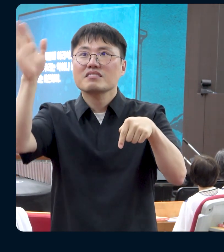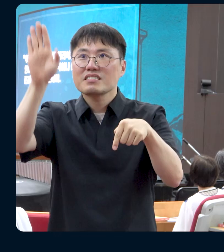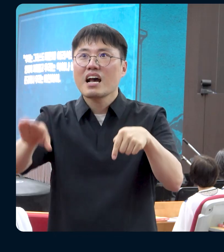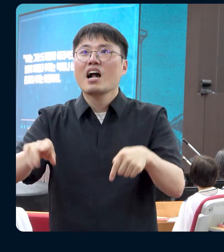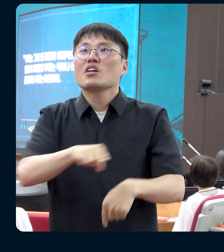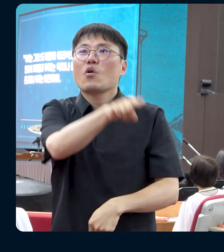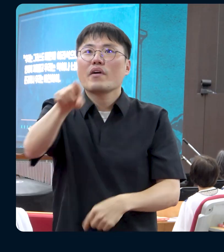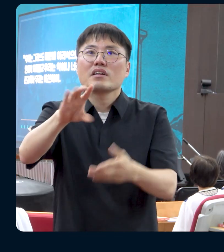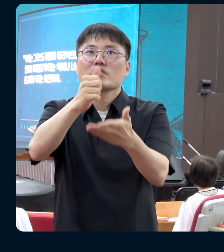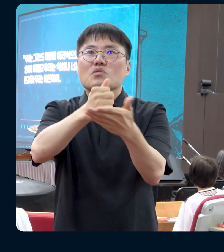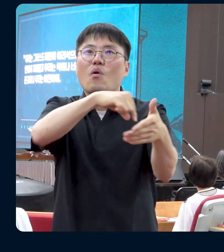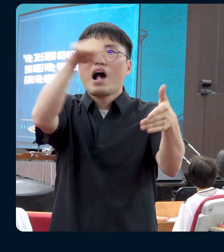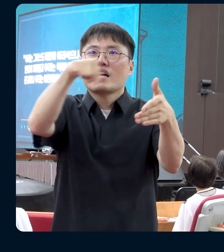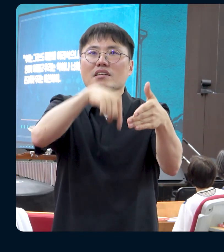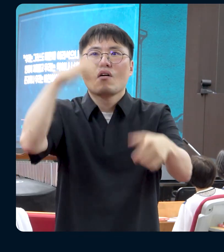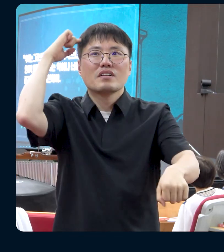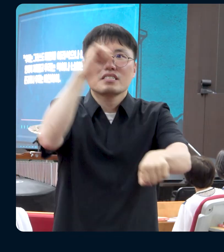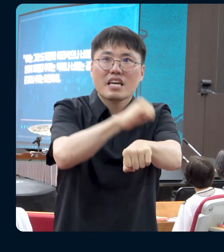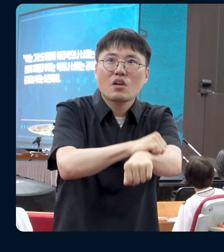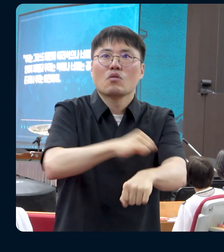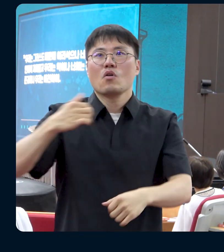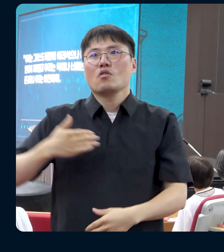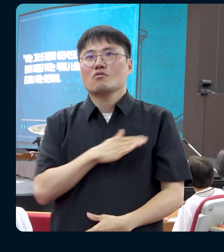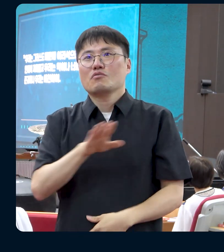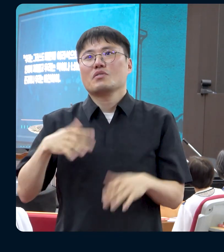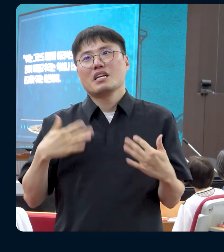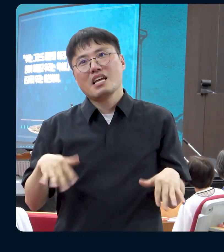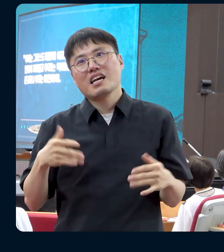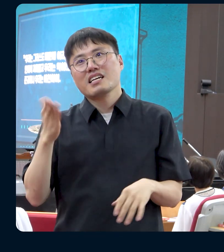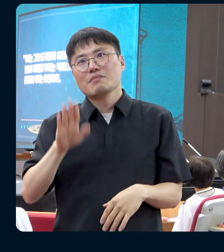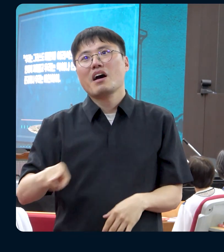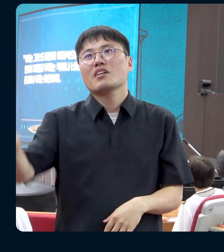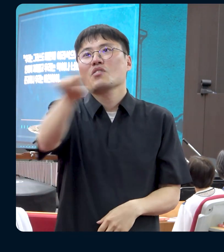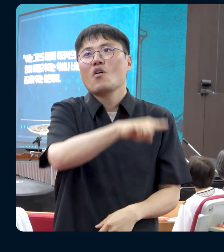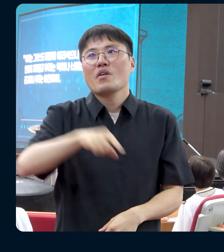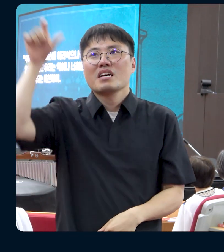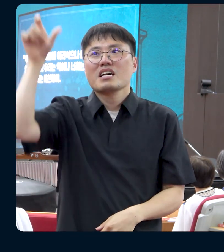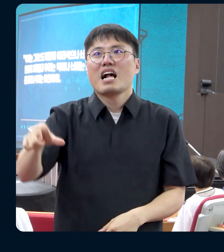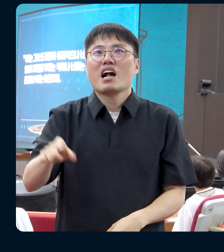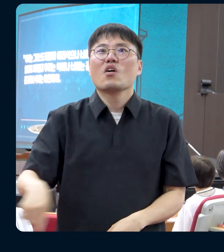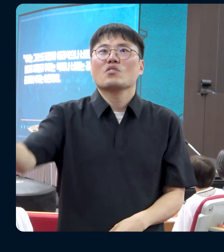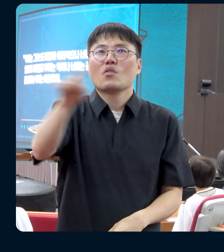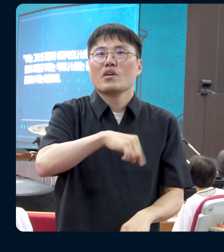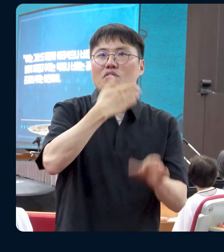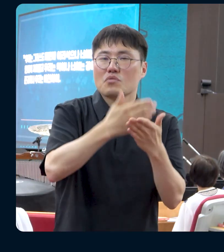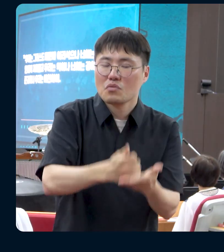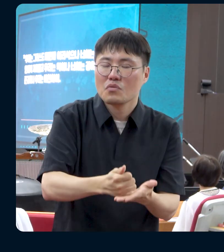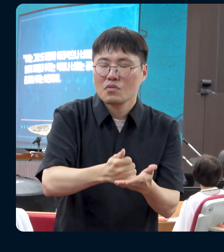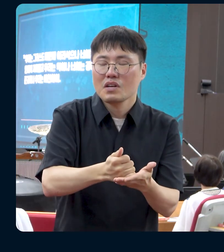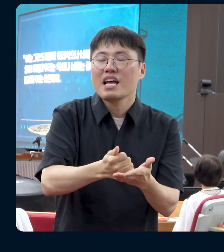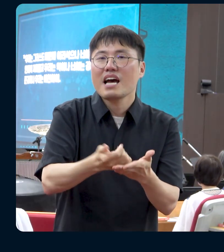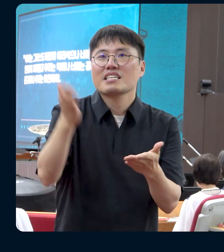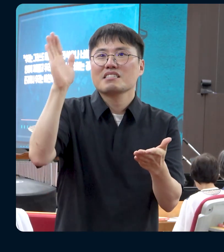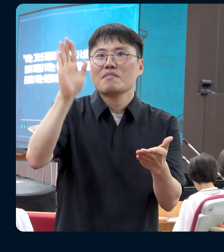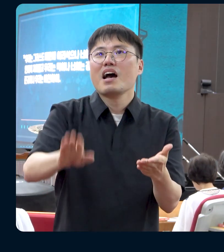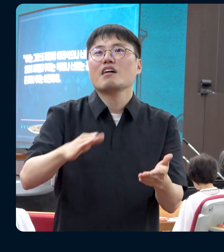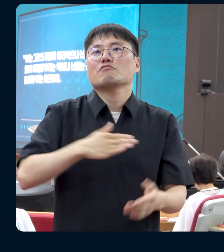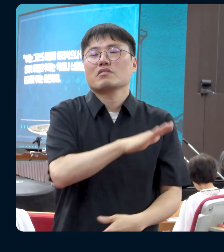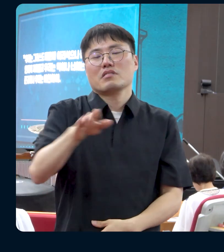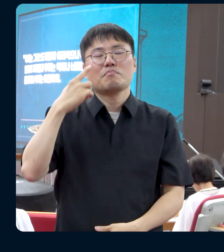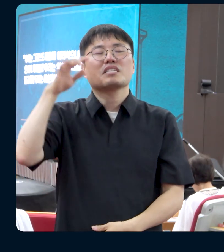그리스도 때문에 어리석으나 너희는 그리스도 안에서 지혜롭고, 우리는 약하나 너희는 강하고,